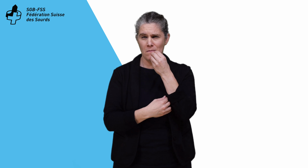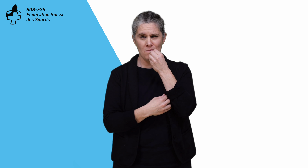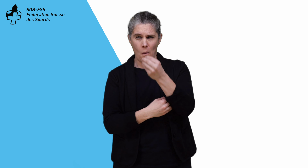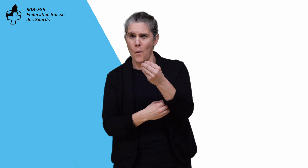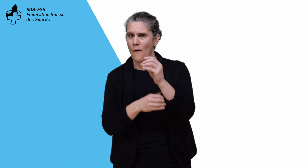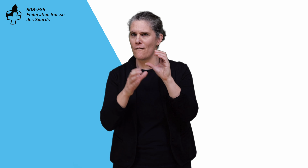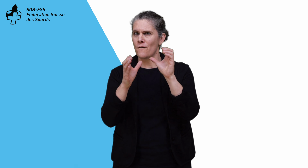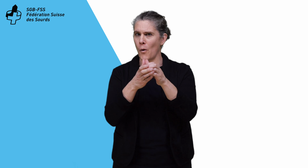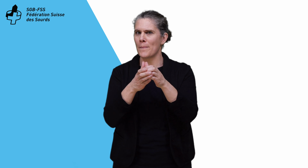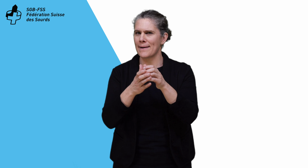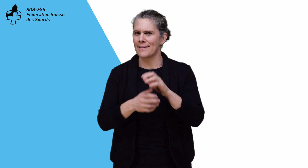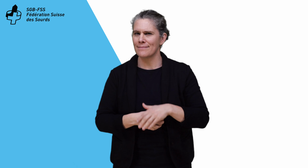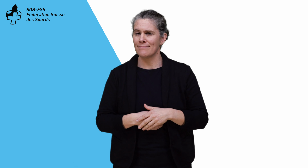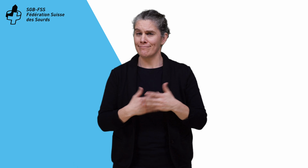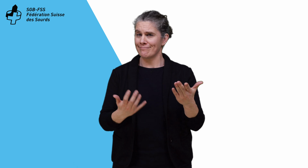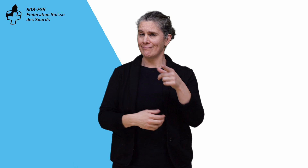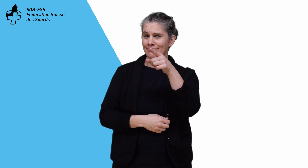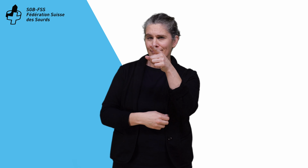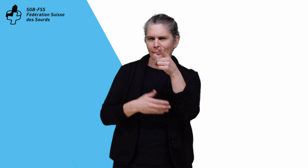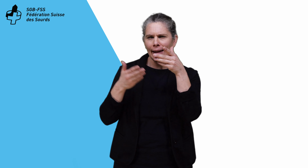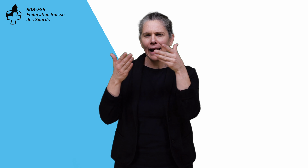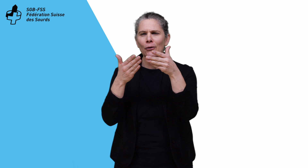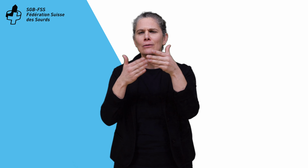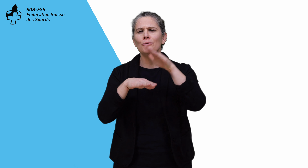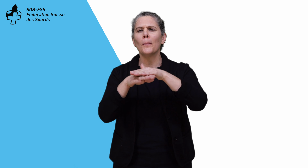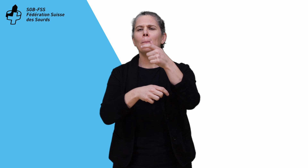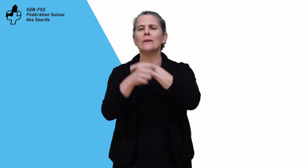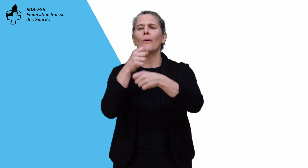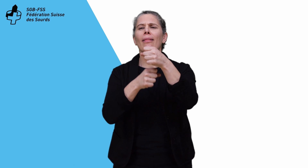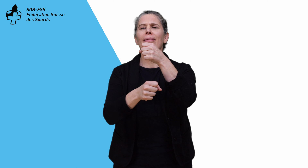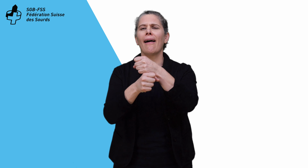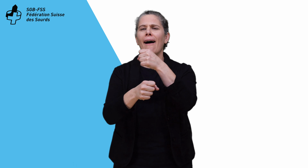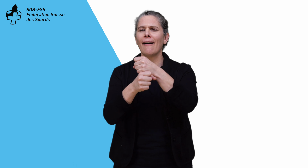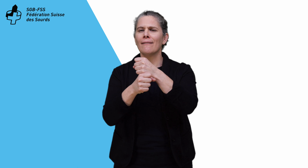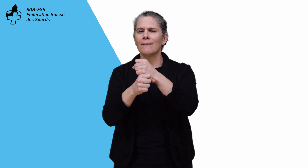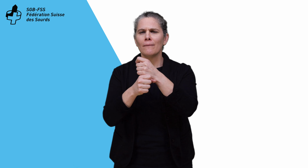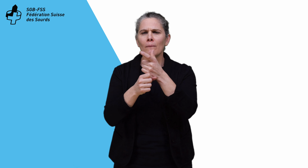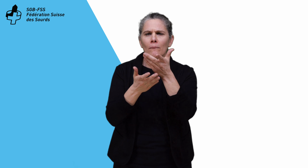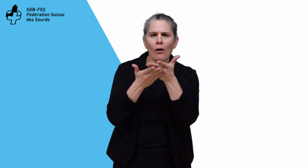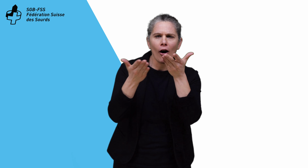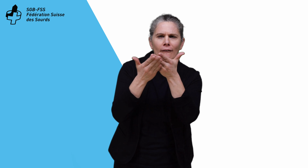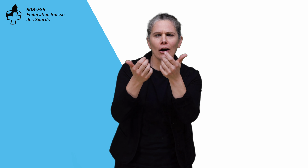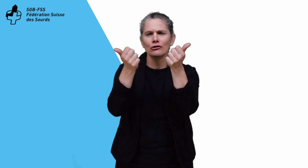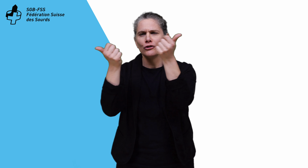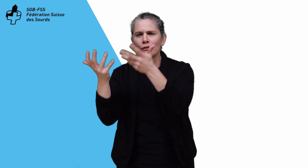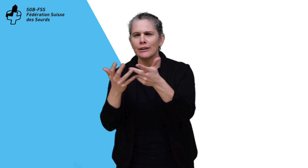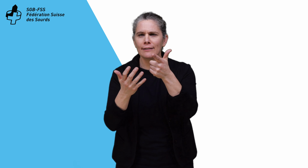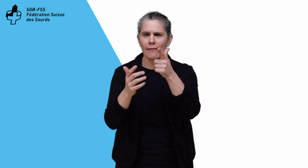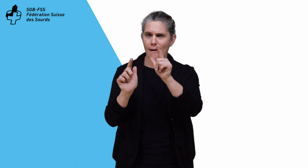car les personnes sourdes et malentendantes sont souvent bien formées. Tu trouveras d'autres